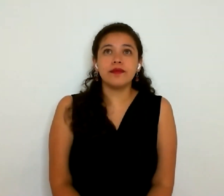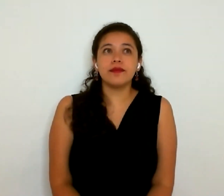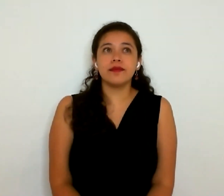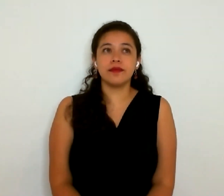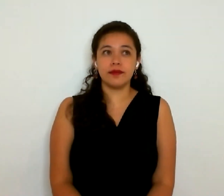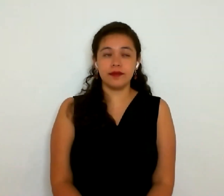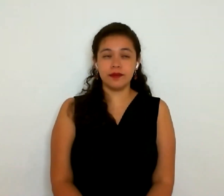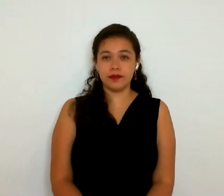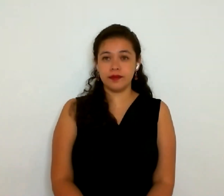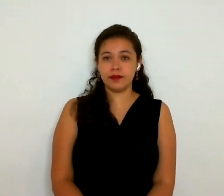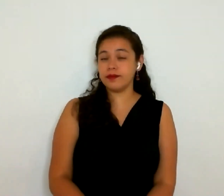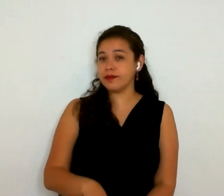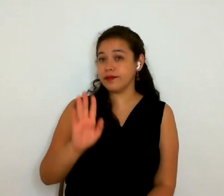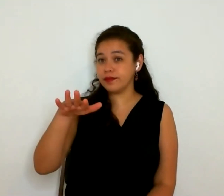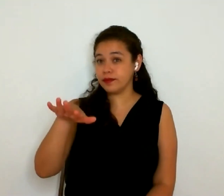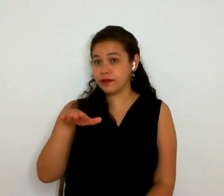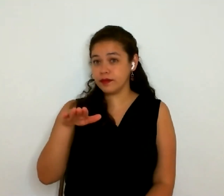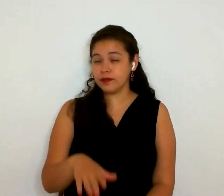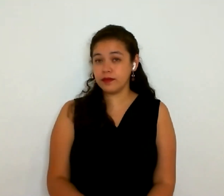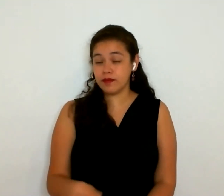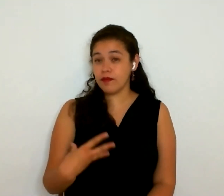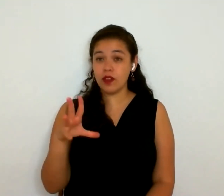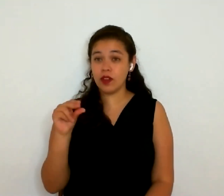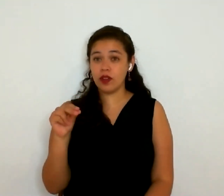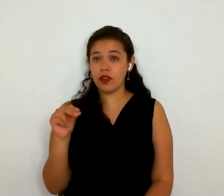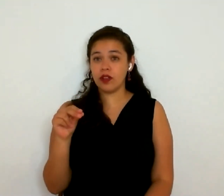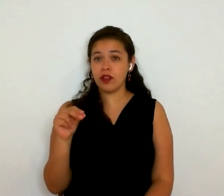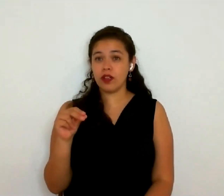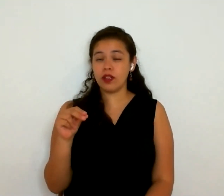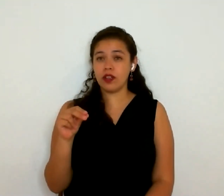corazones ahora no lo tienen